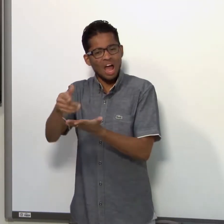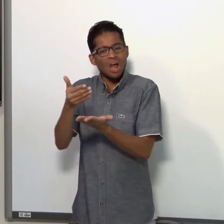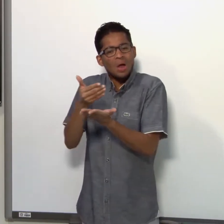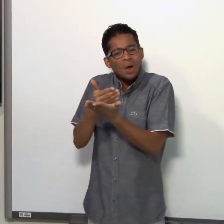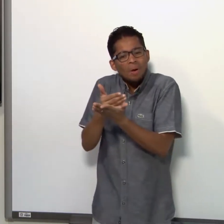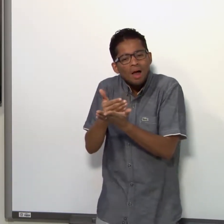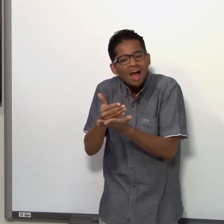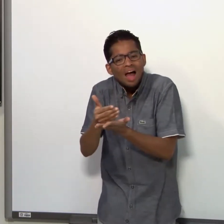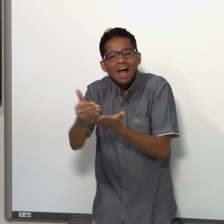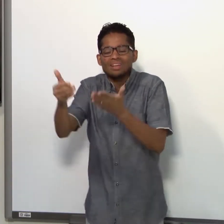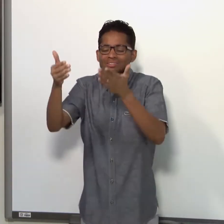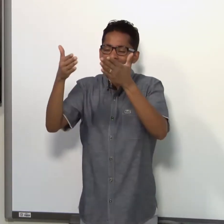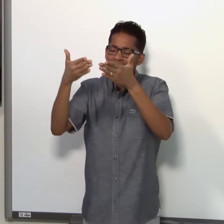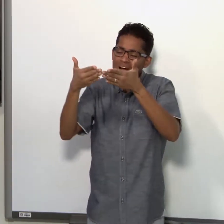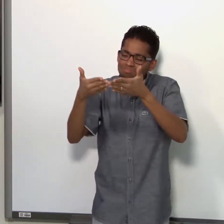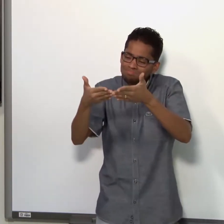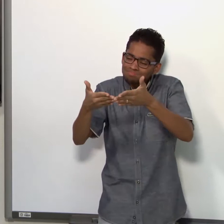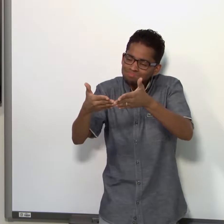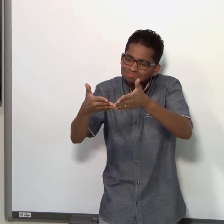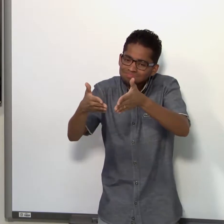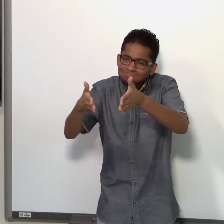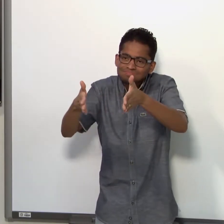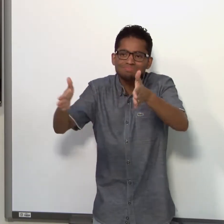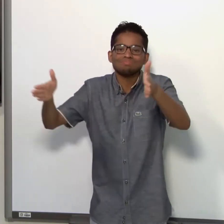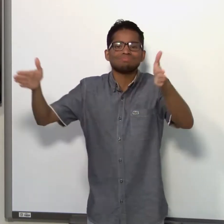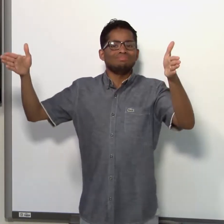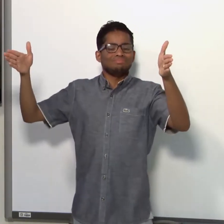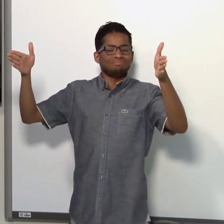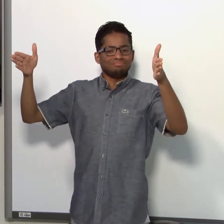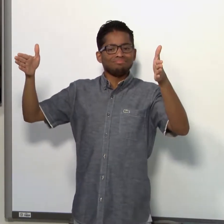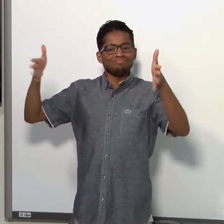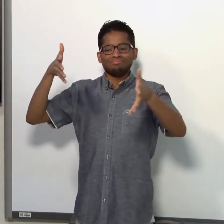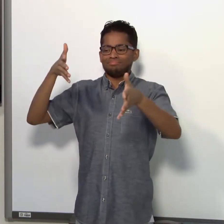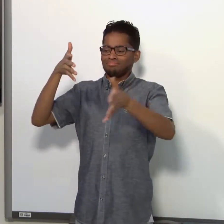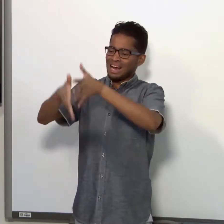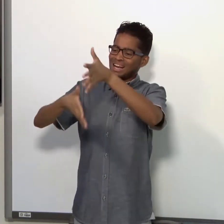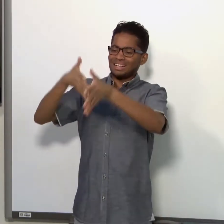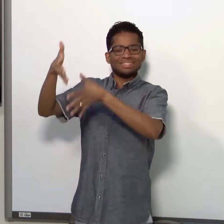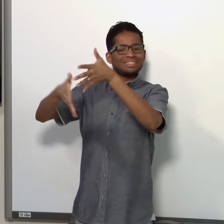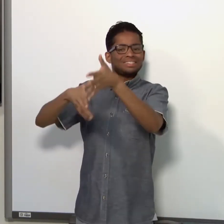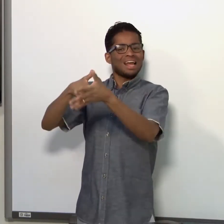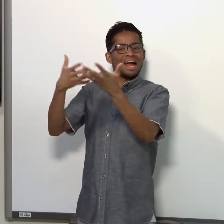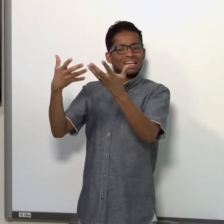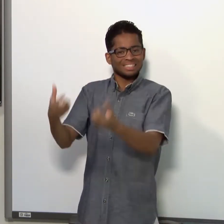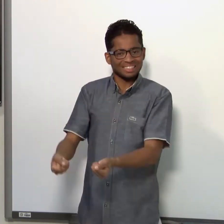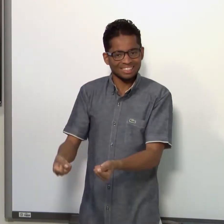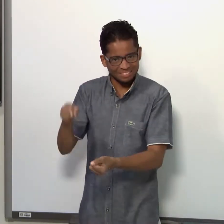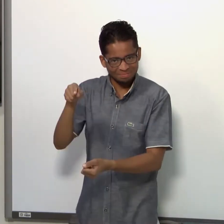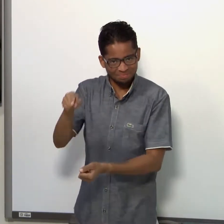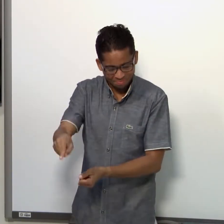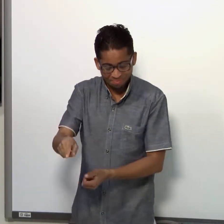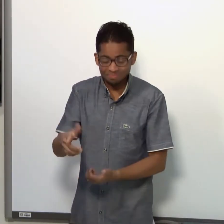Aqui ela começa a ganhar espaço. Existe aqui a aceitação da língua de sinais.